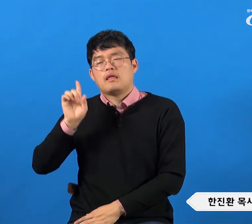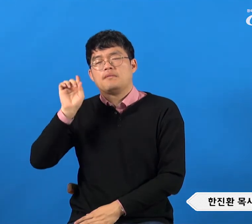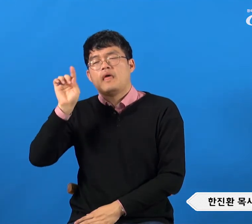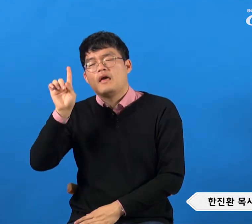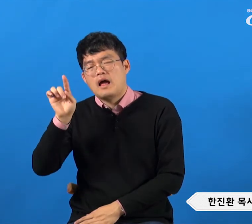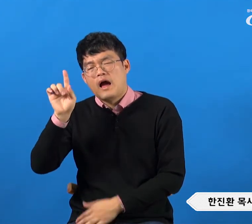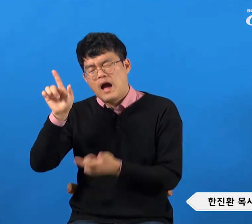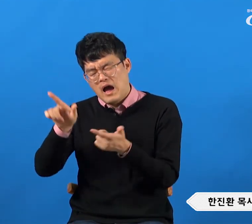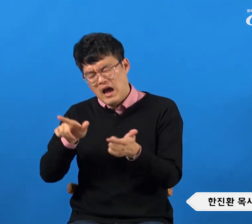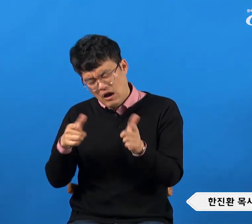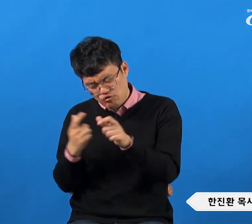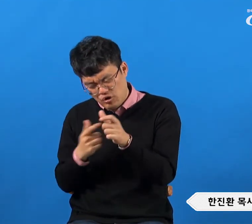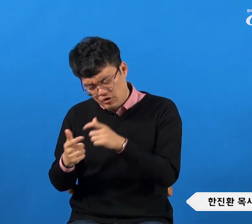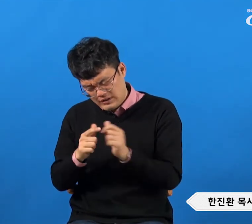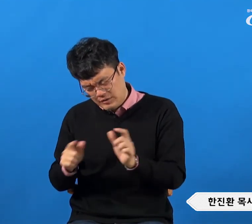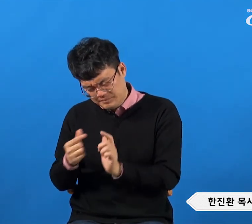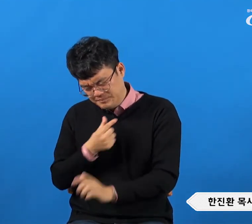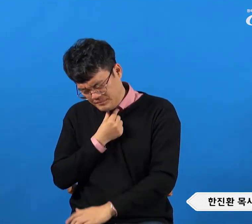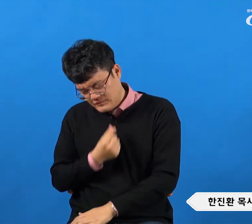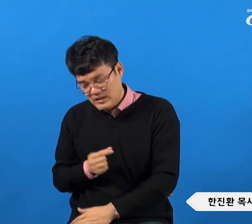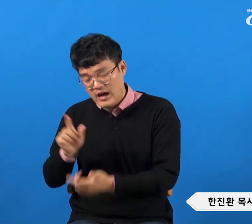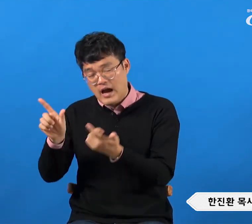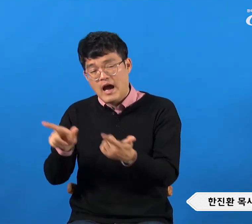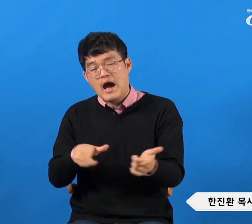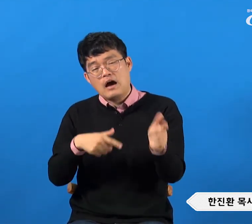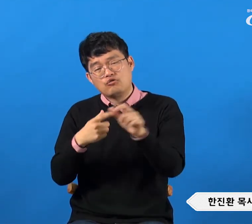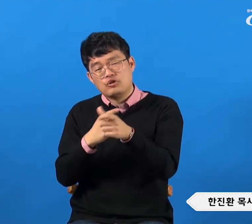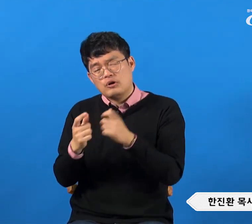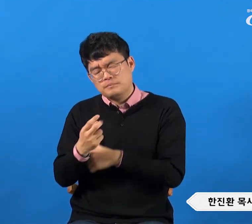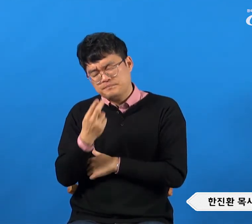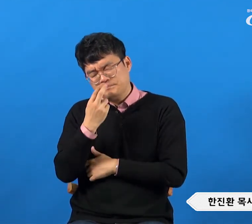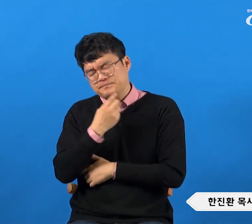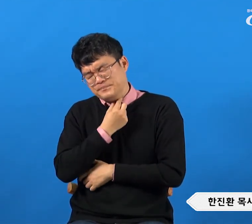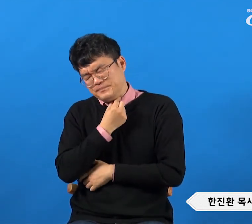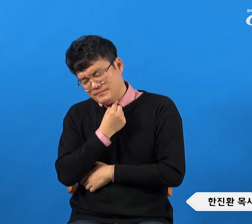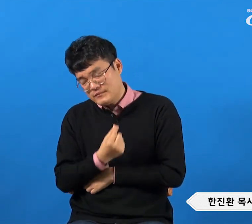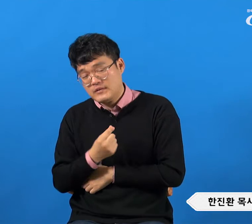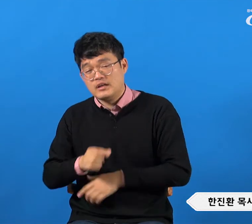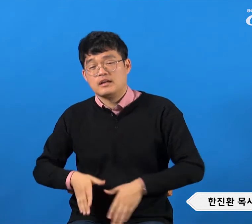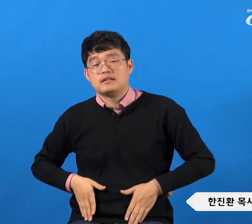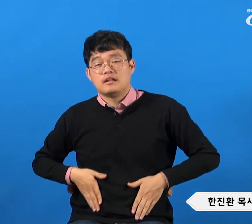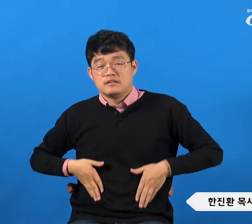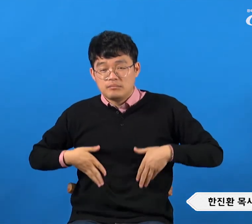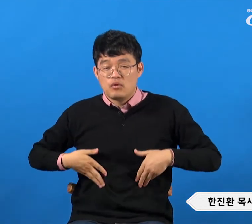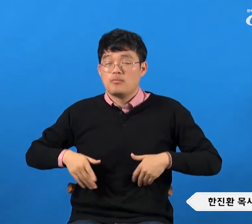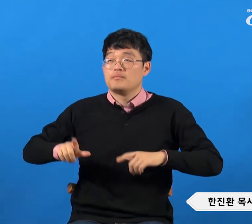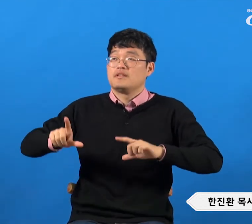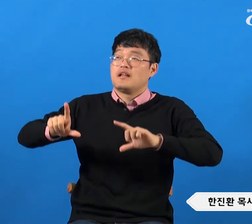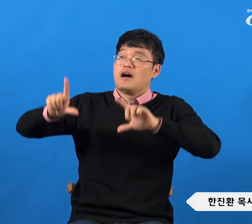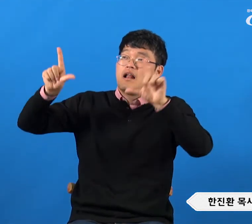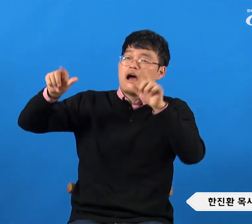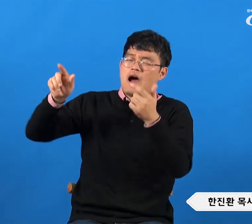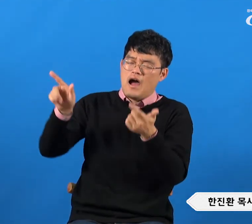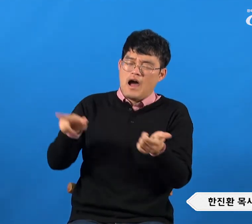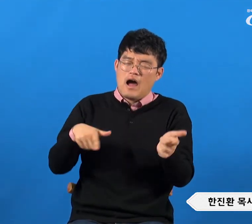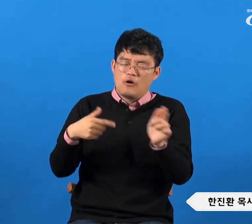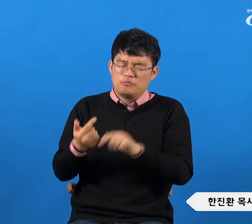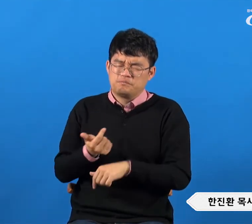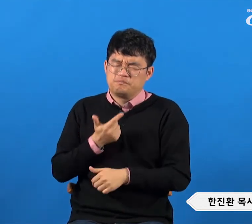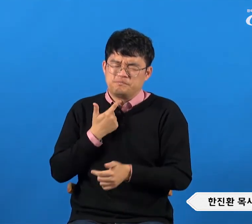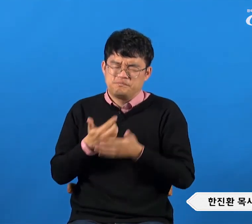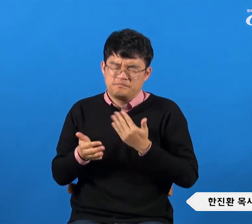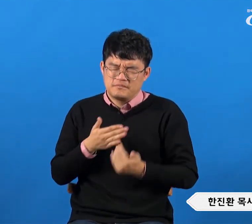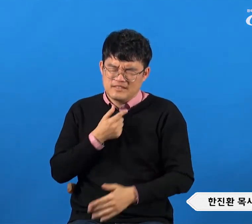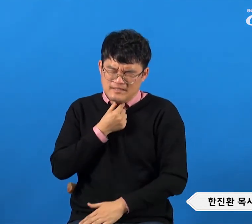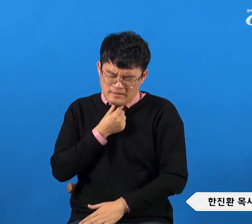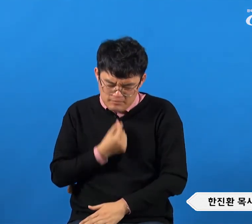하루만이라도 더 살고 싶다. 단 하루만이라도 더 살고 싶다. 이 따사로운 봄날을 단 하루만이라도 더